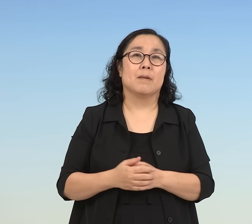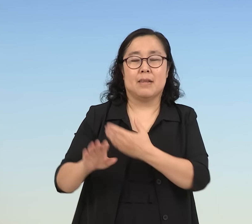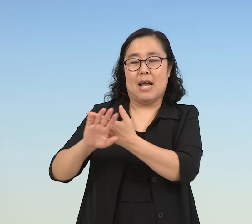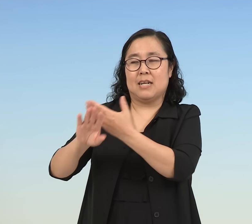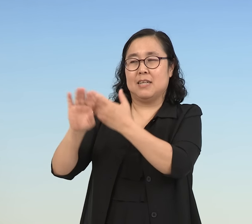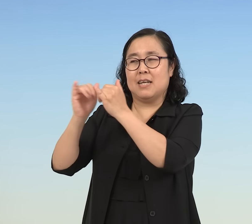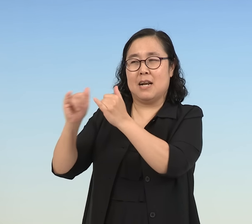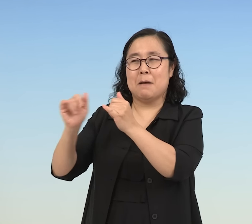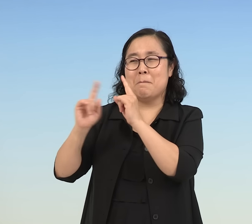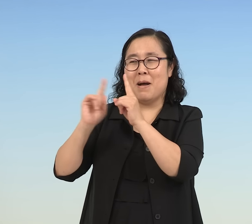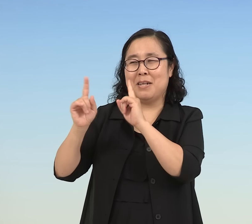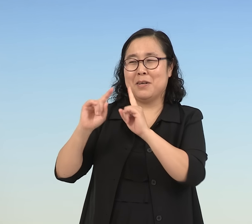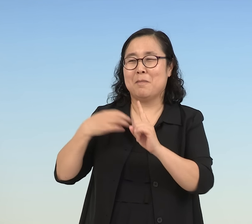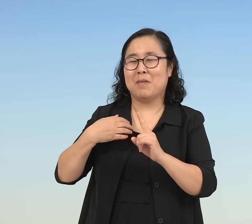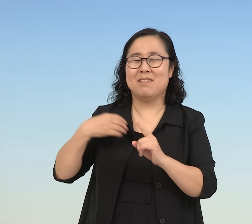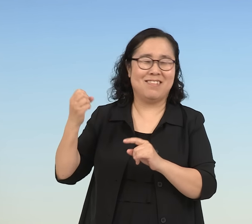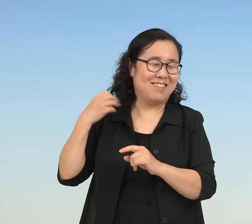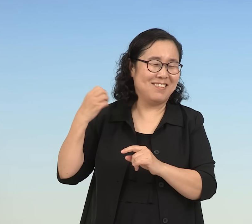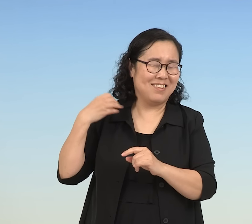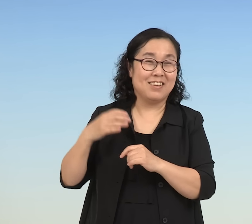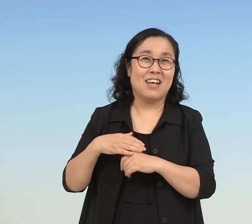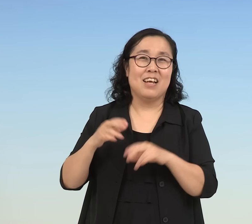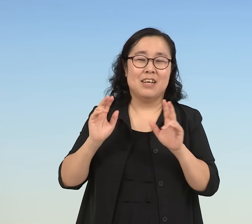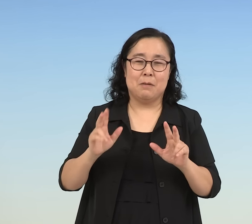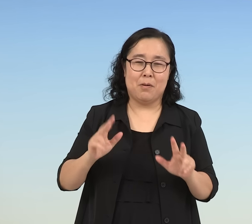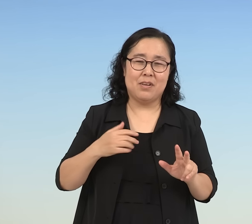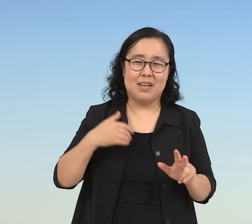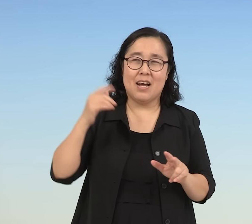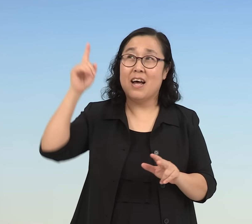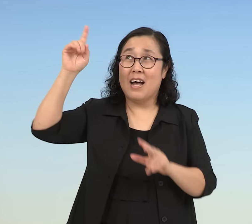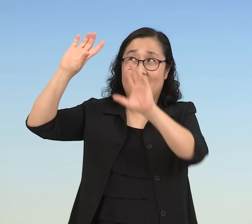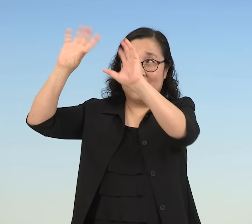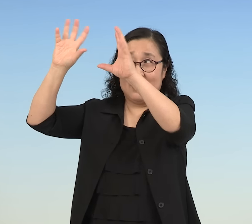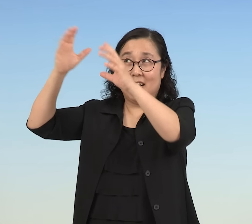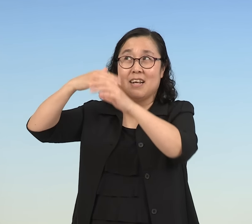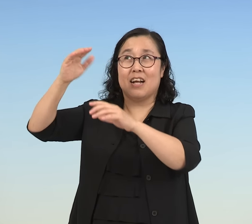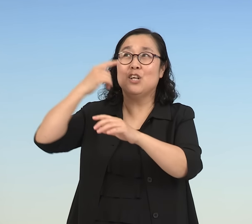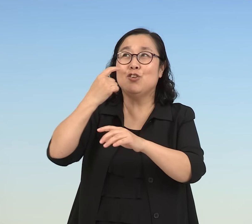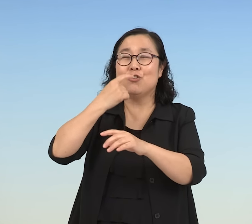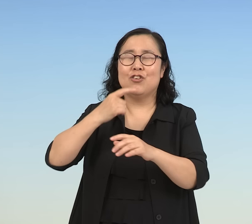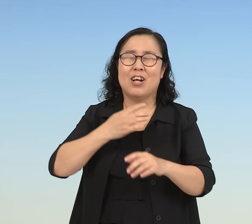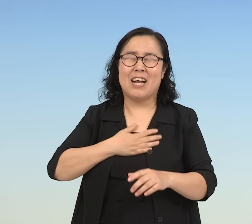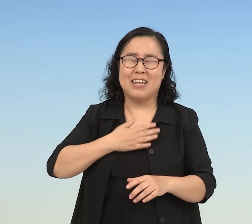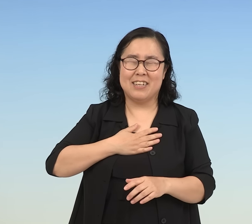뭐 어른 말씀 전하듯이 이번에 데리고 가시는 줄 알았더니 아니네.